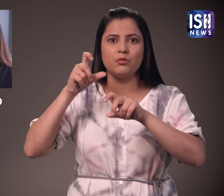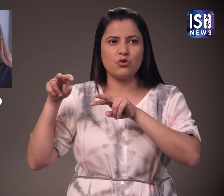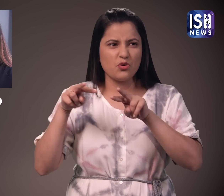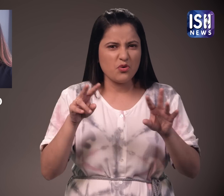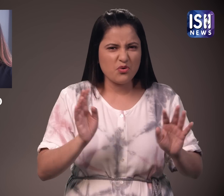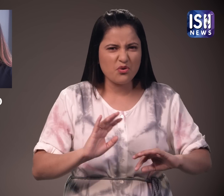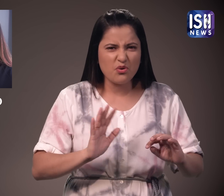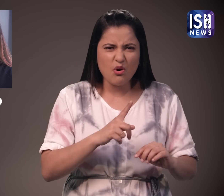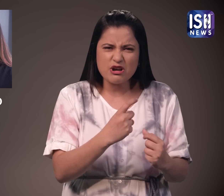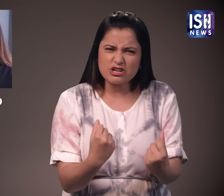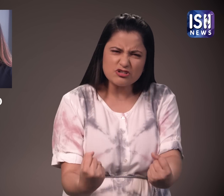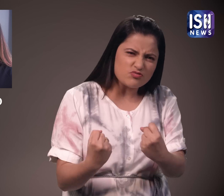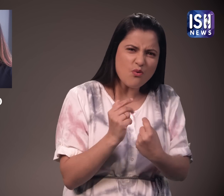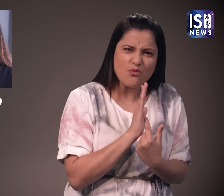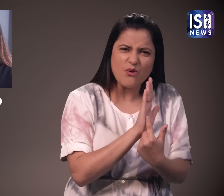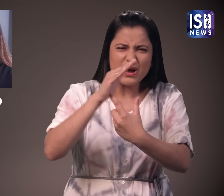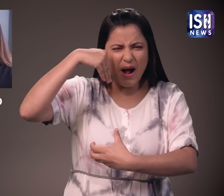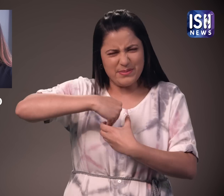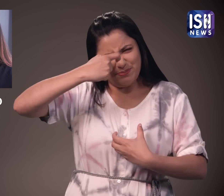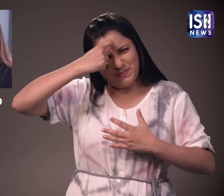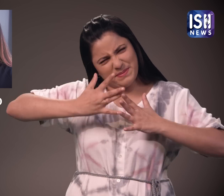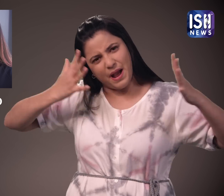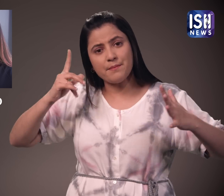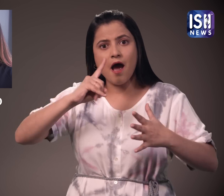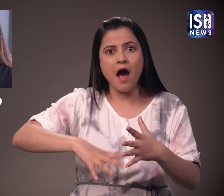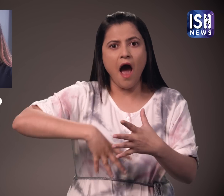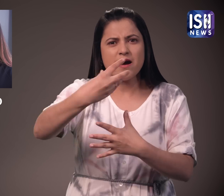लोगों ने उसके देर्य की सरहना की है